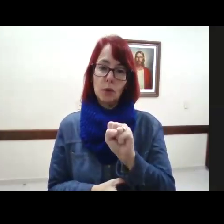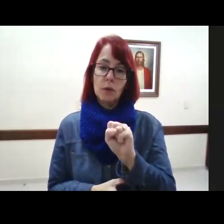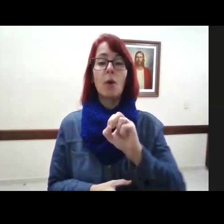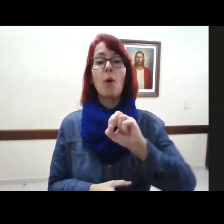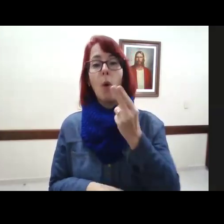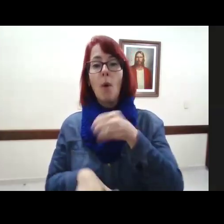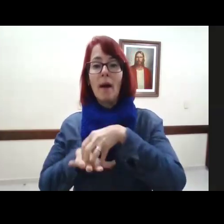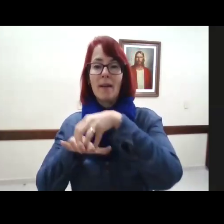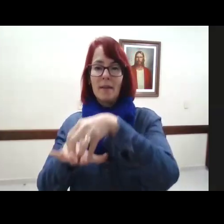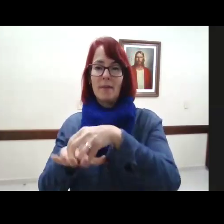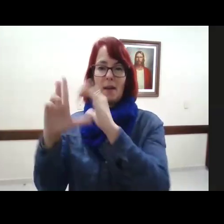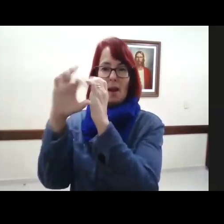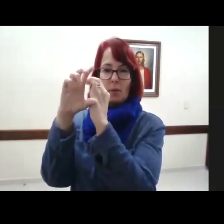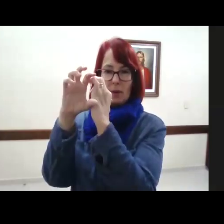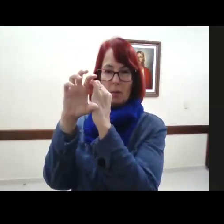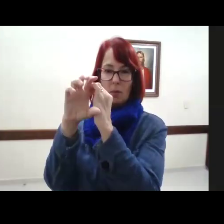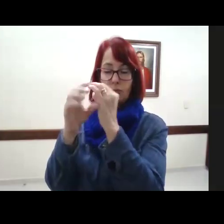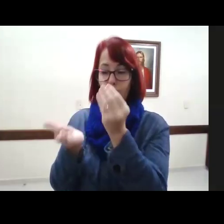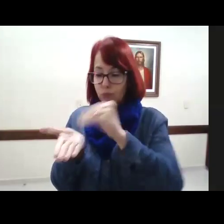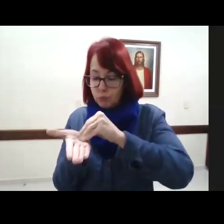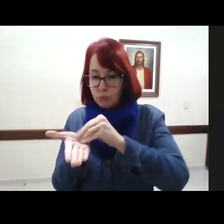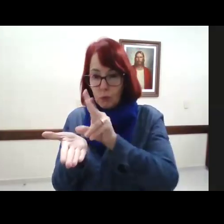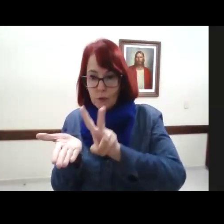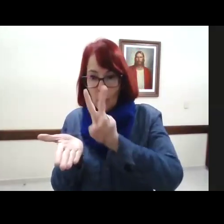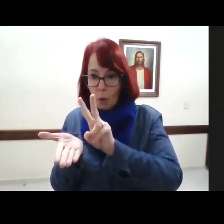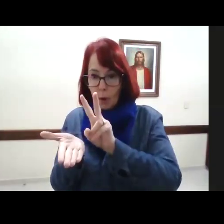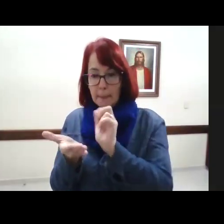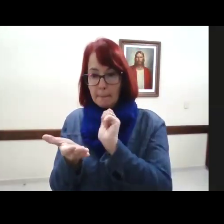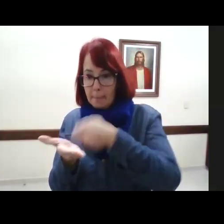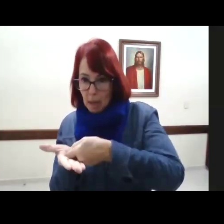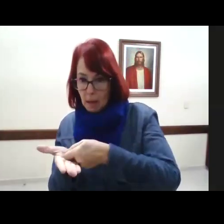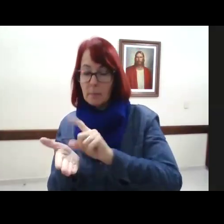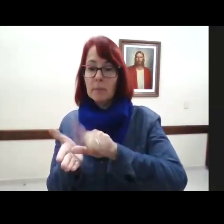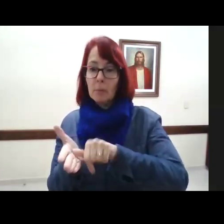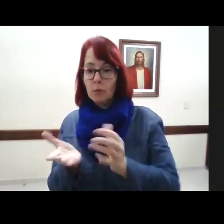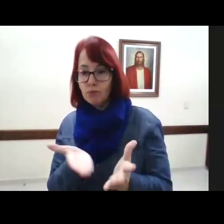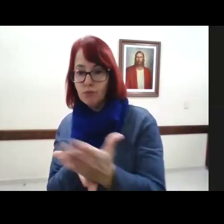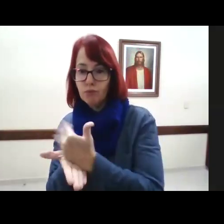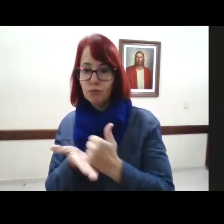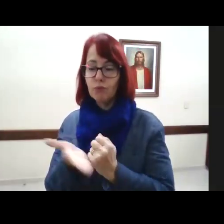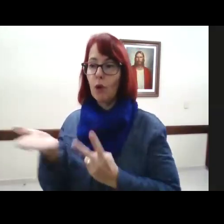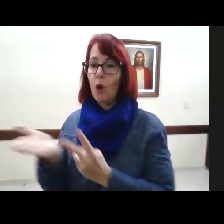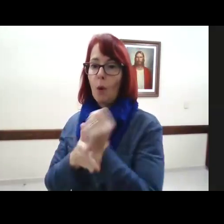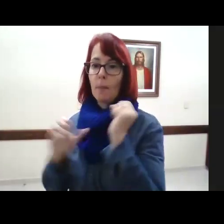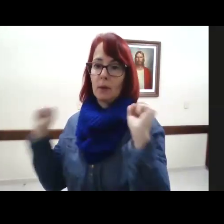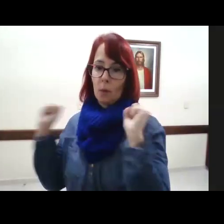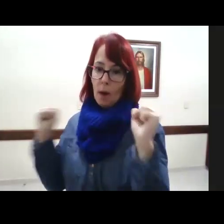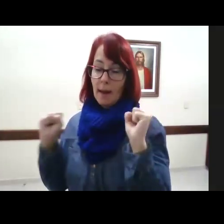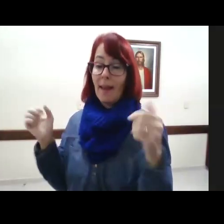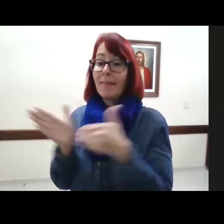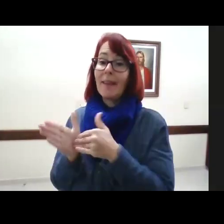compra dessas toalhas nesse fabricante. Nós temos até sexta-feira para fazer